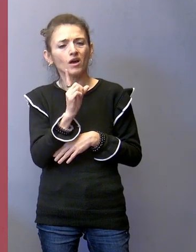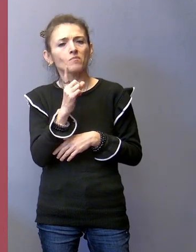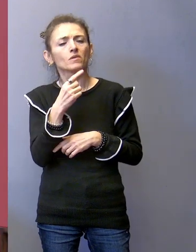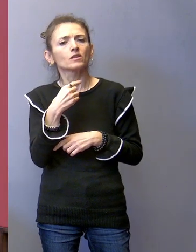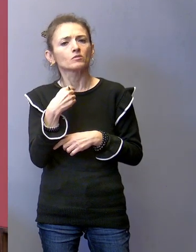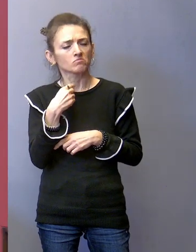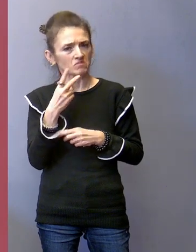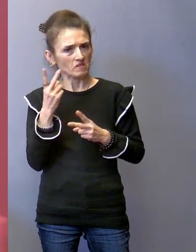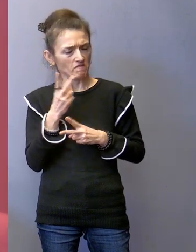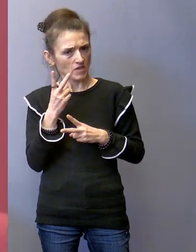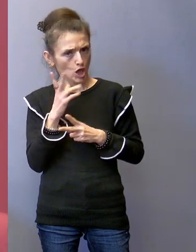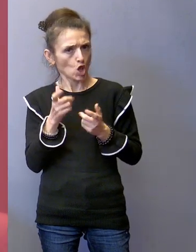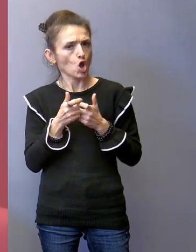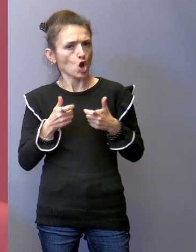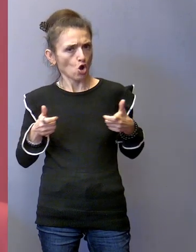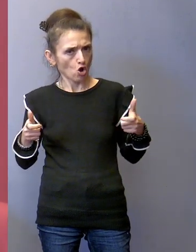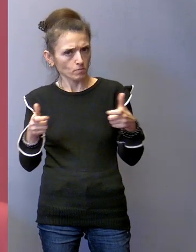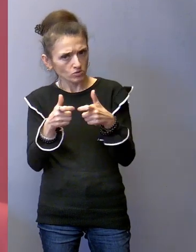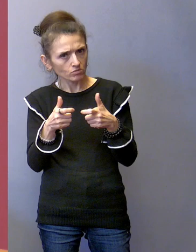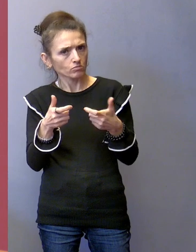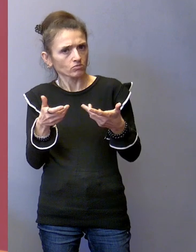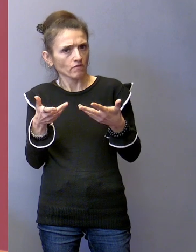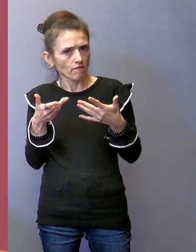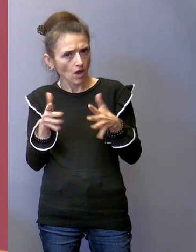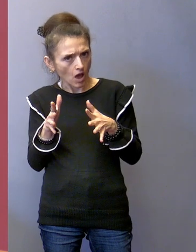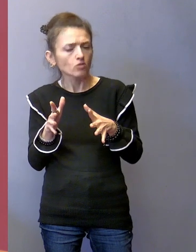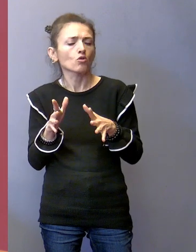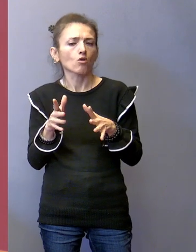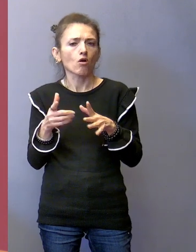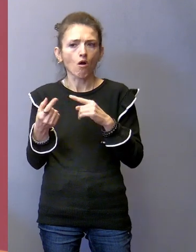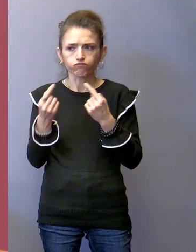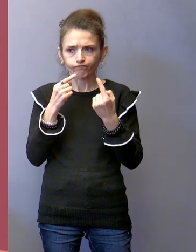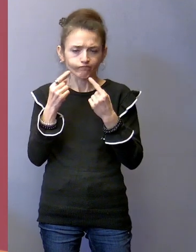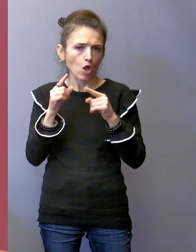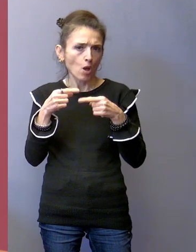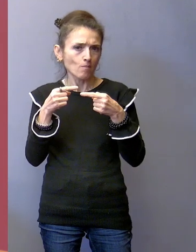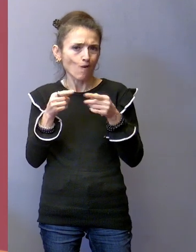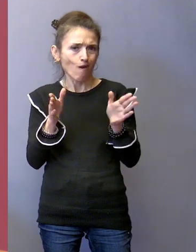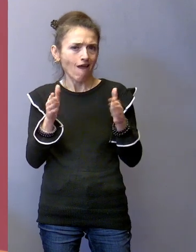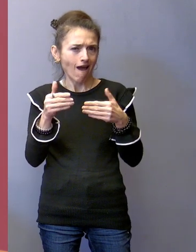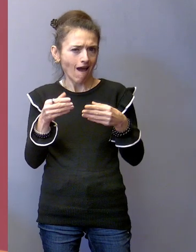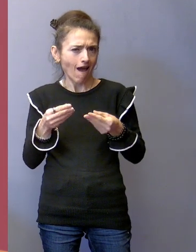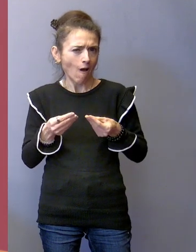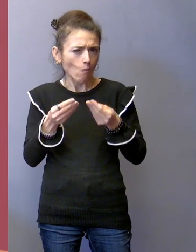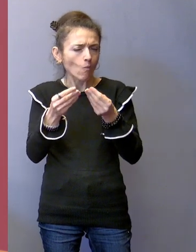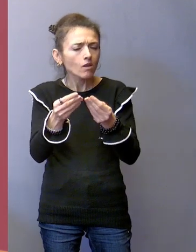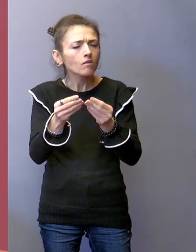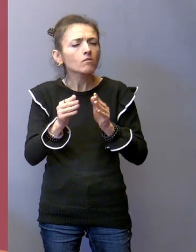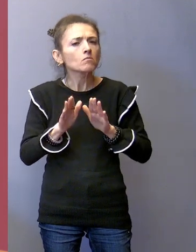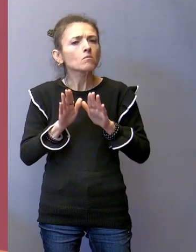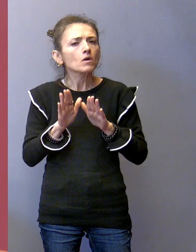è vero che c'è stata la commissione dove abbiamo detto si vada in aula Ok ma la discussione sul